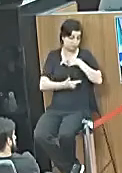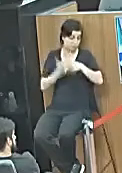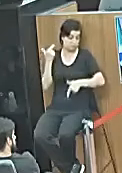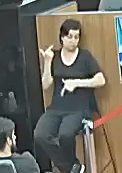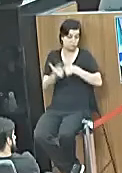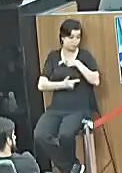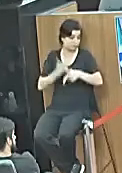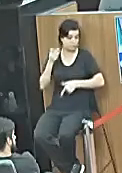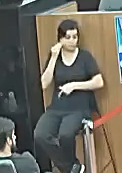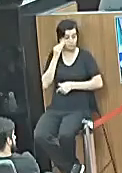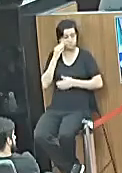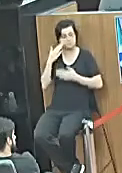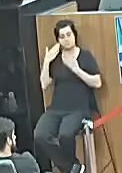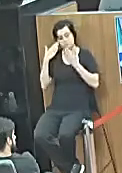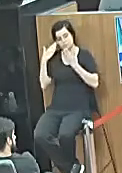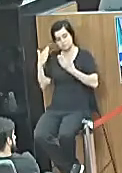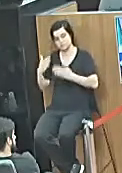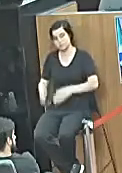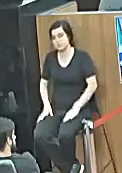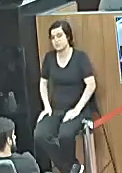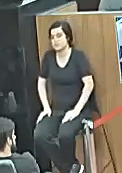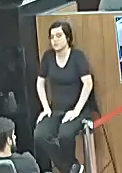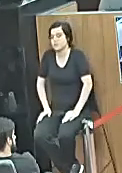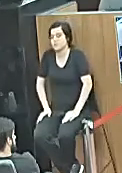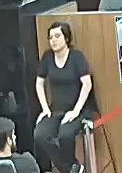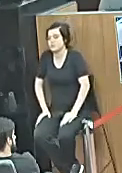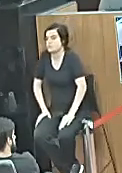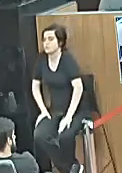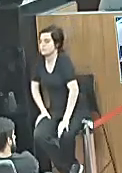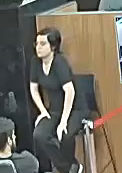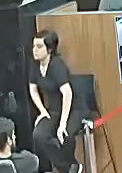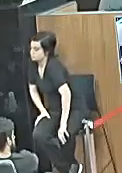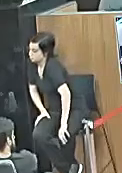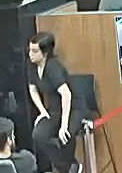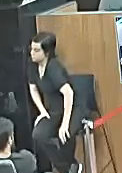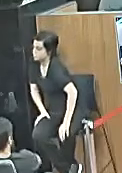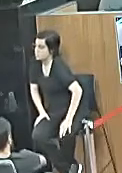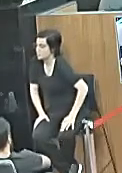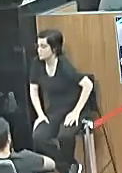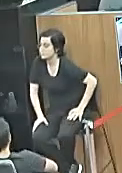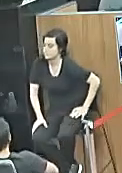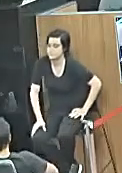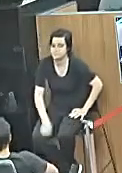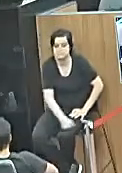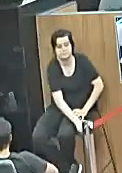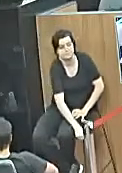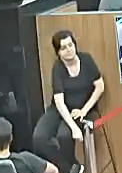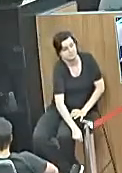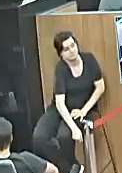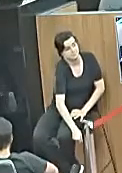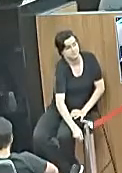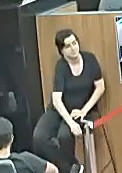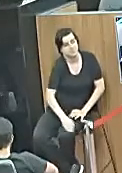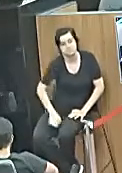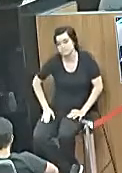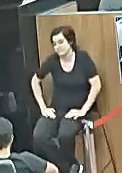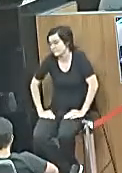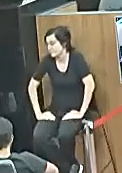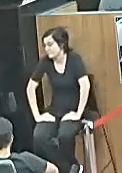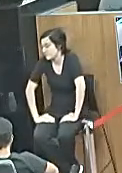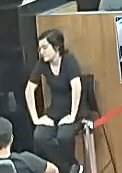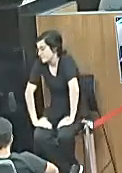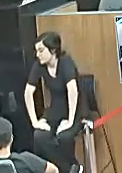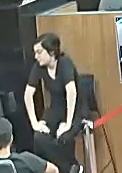contas missão difícil muito obrigado muito obrigado bruno é